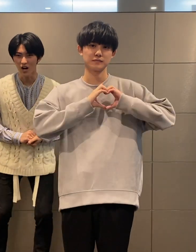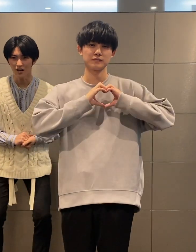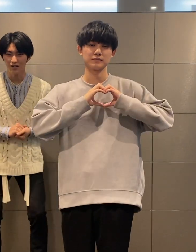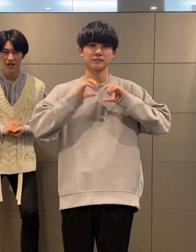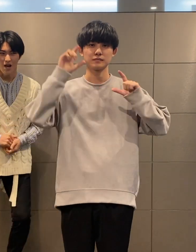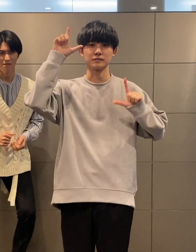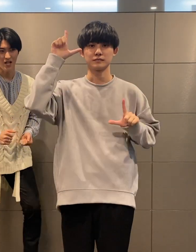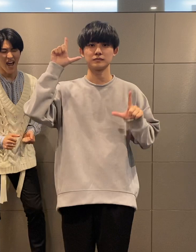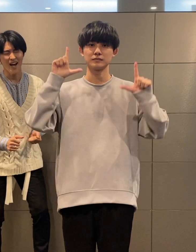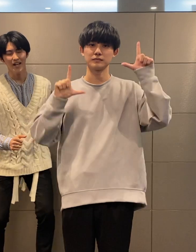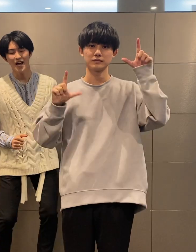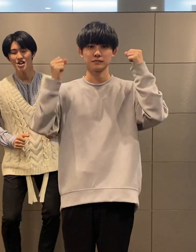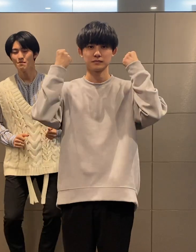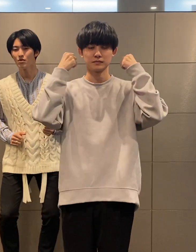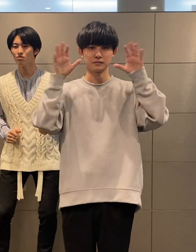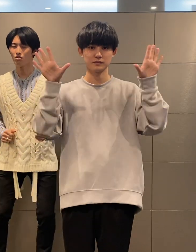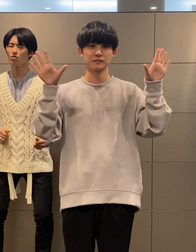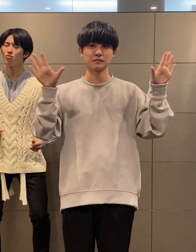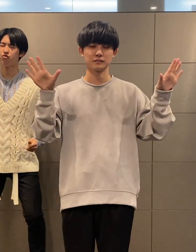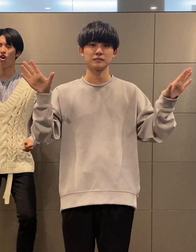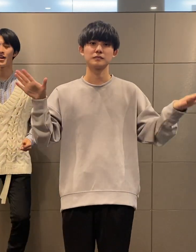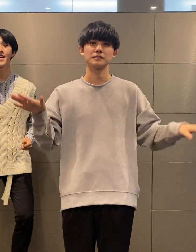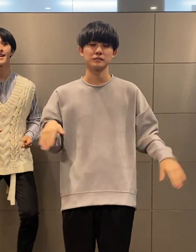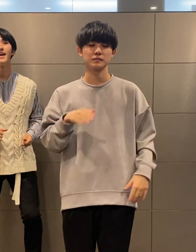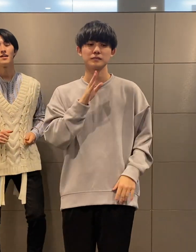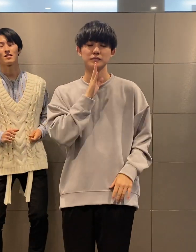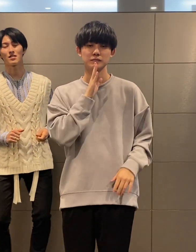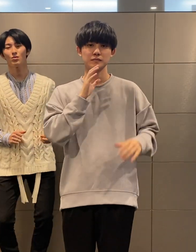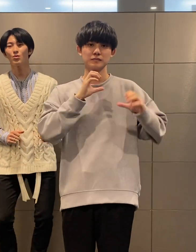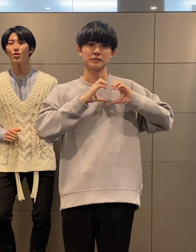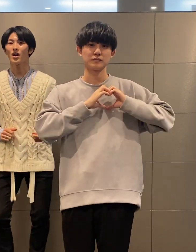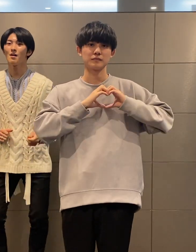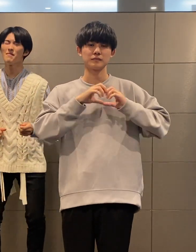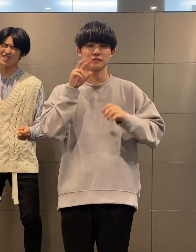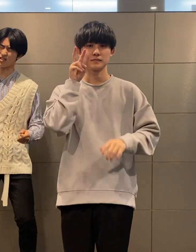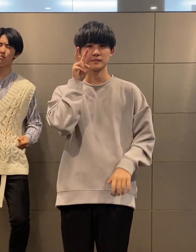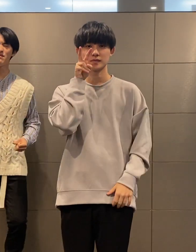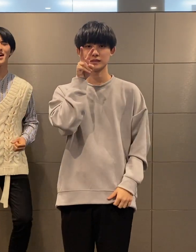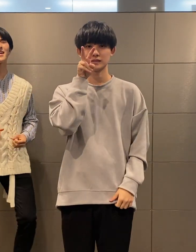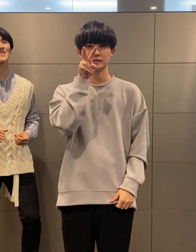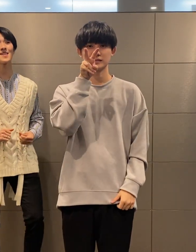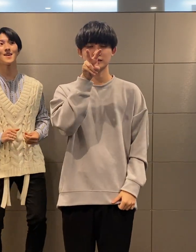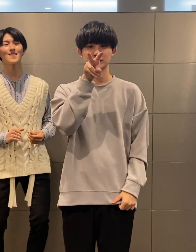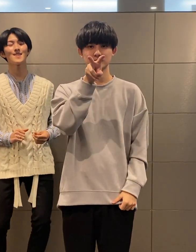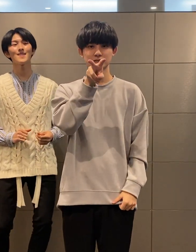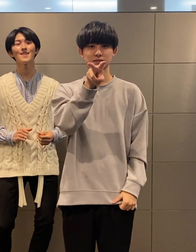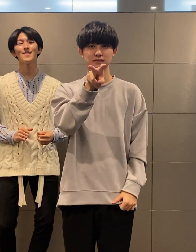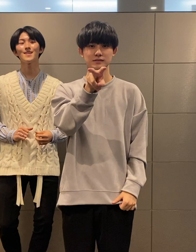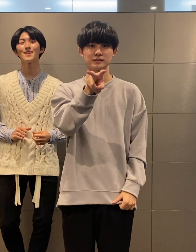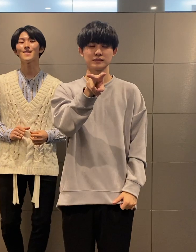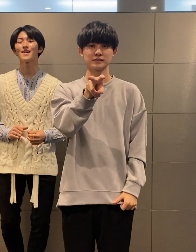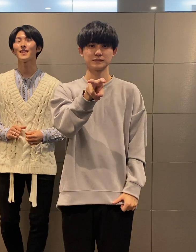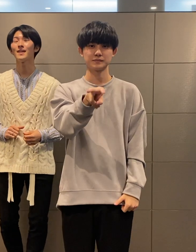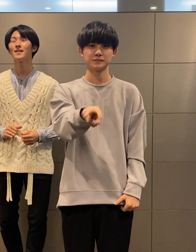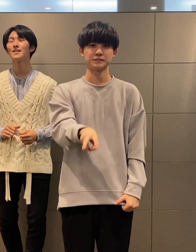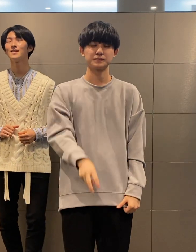ツーハート見えないものは、そう見つめて